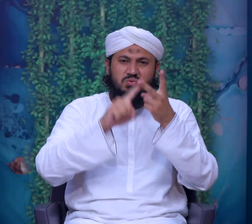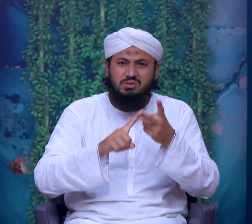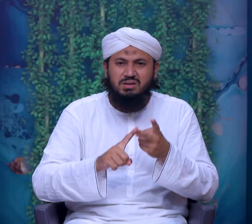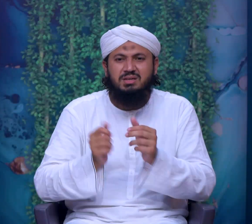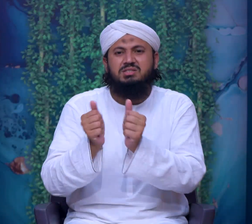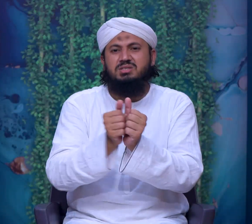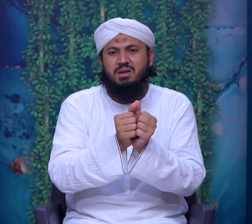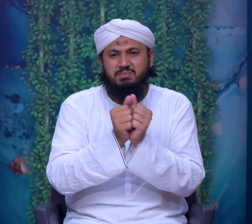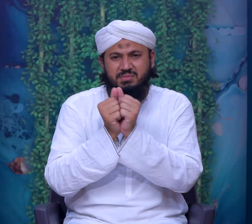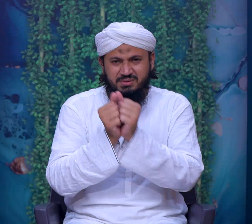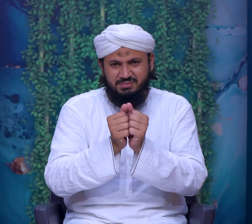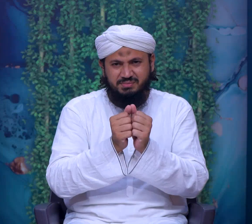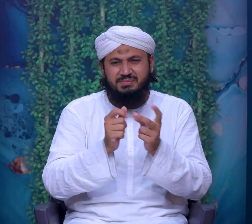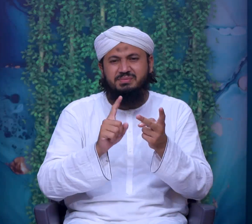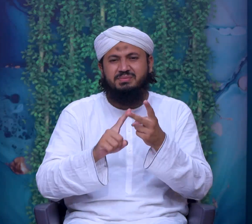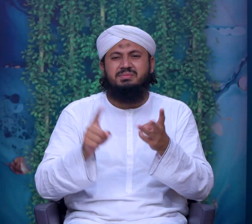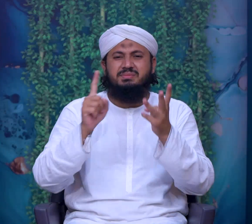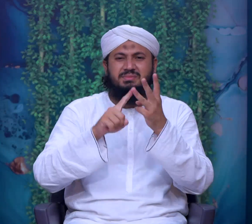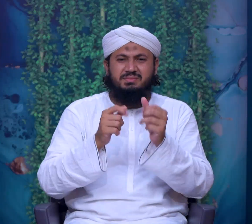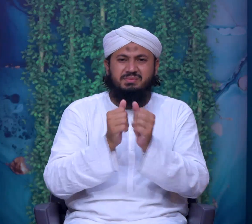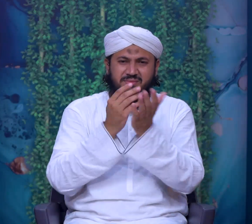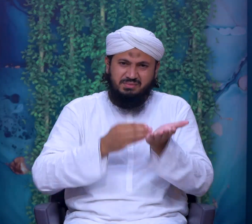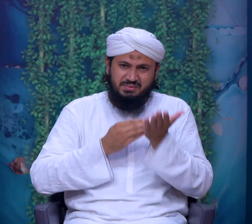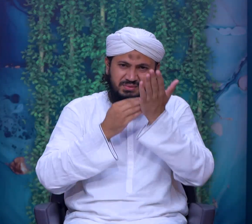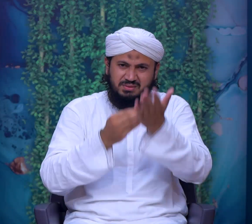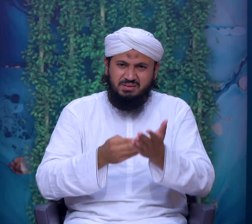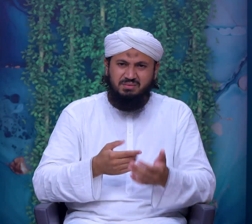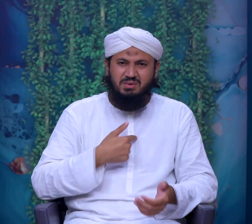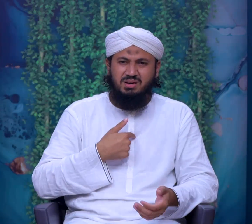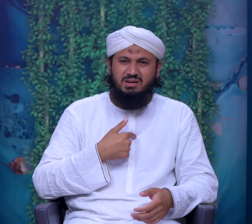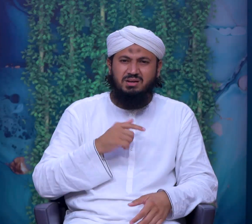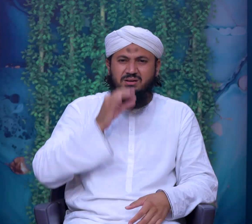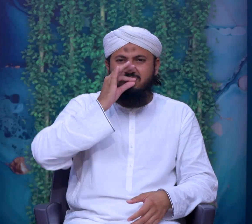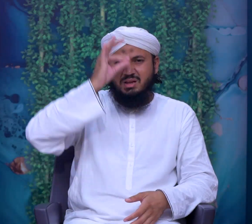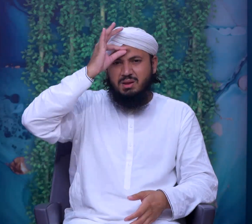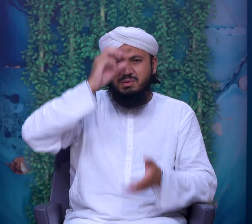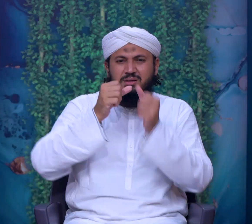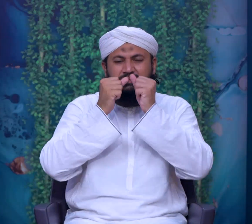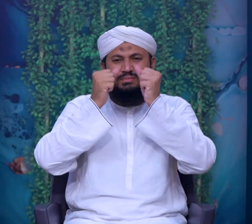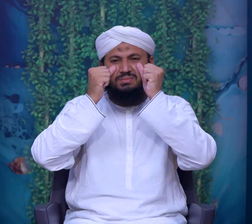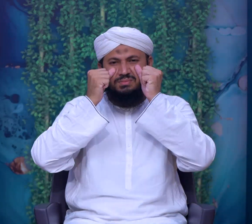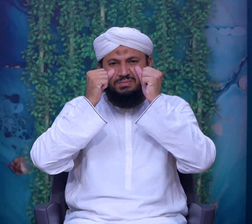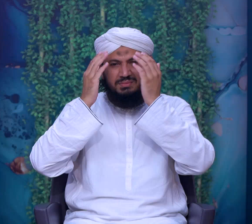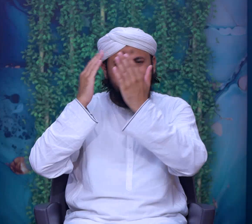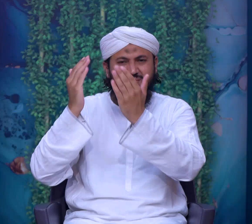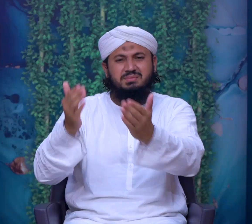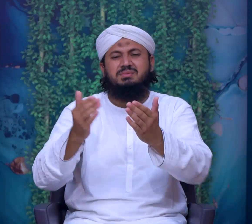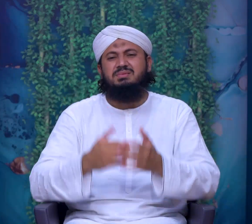حضرت ربیعہ بنت مسعود رضی اللہ عنہا سے عرض کیا کہ آپ مجھے پیارے آقا صلی اللہ علیہ وآلہ وصحبہ وسلم کے بارے میں